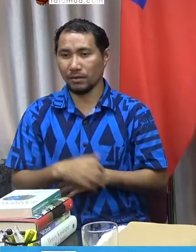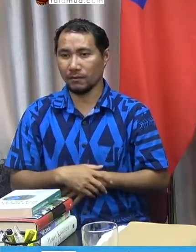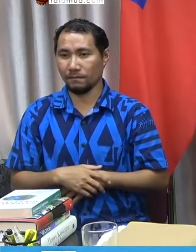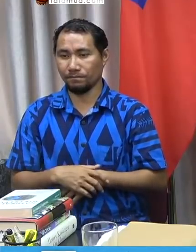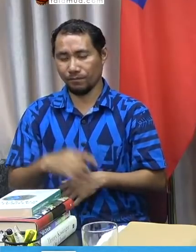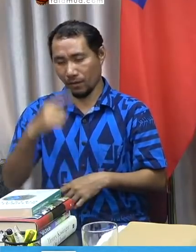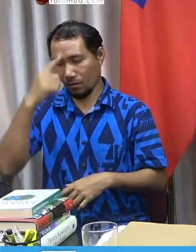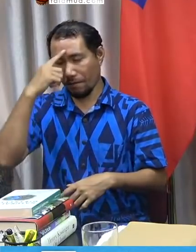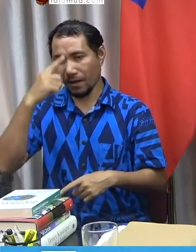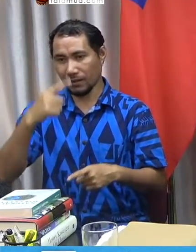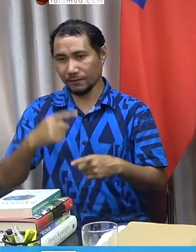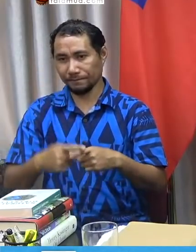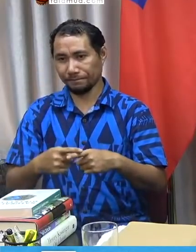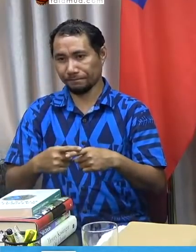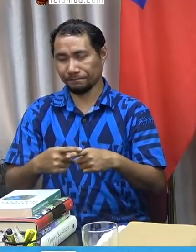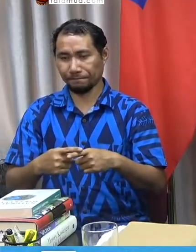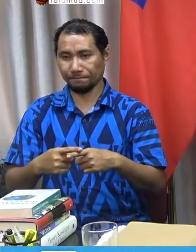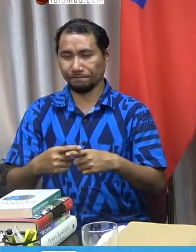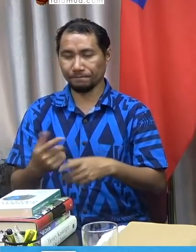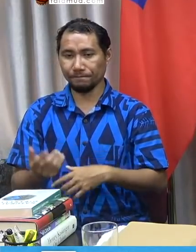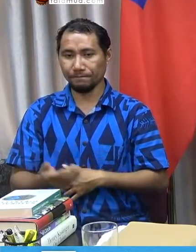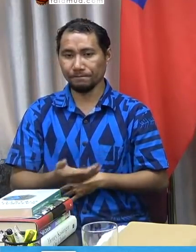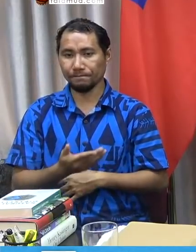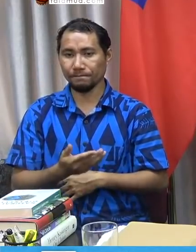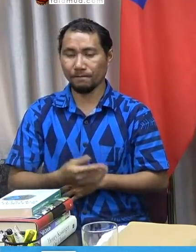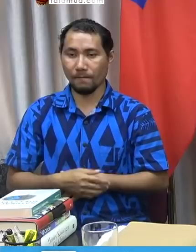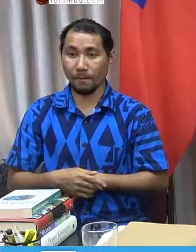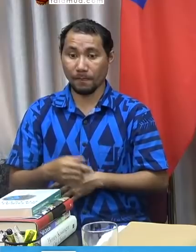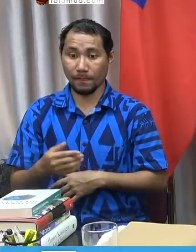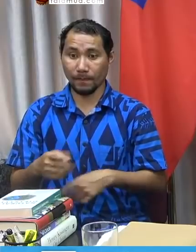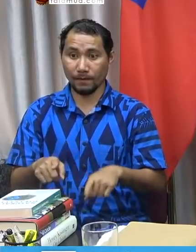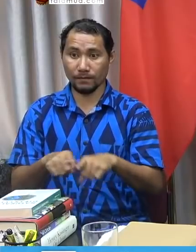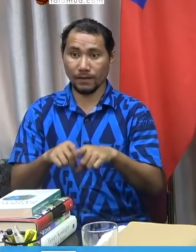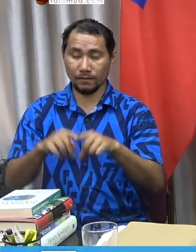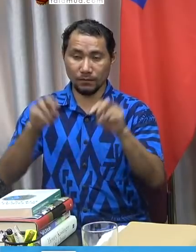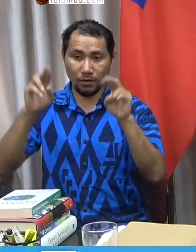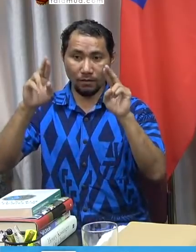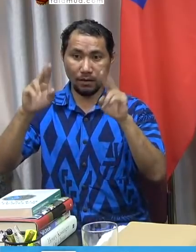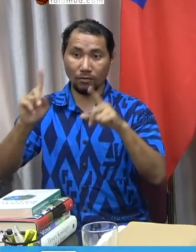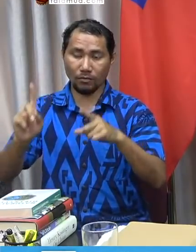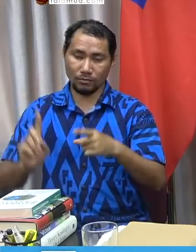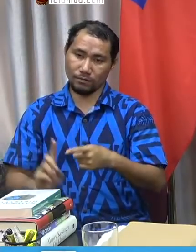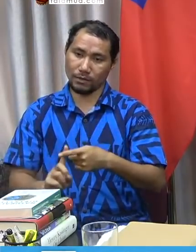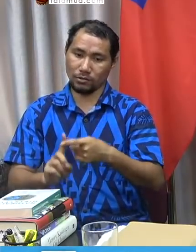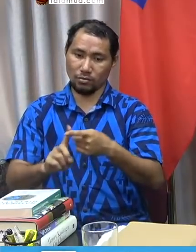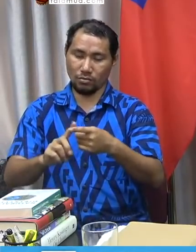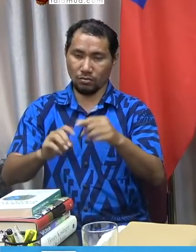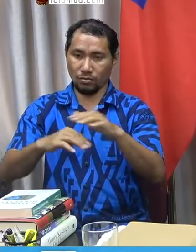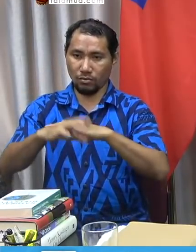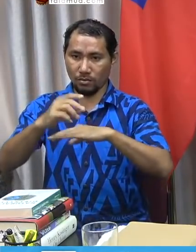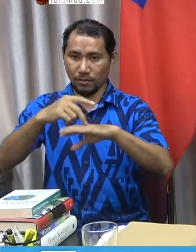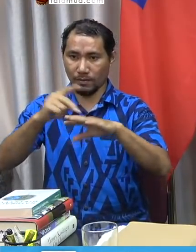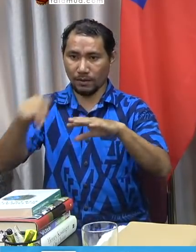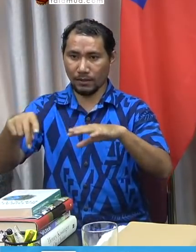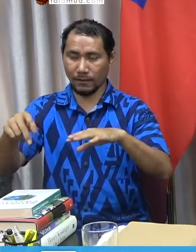tino por mawhawhau. Mai, ono mata upu foile nai whaasolo I tutonu o le parlimen.